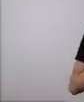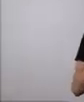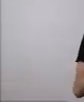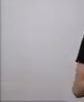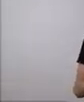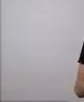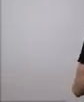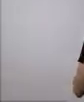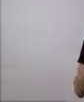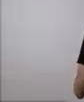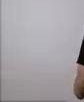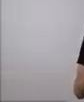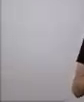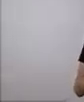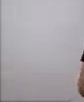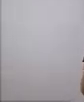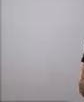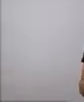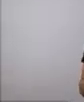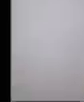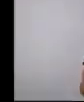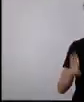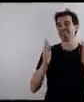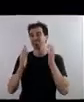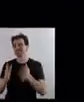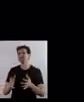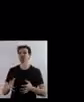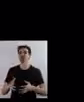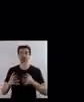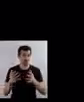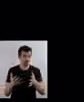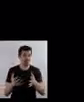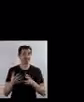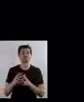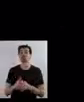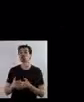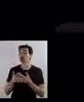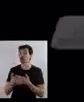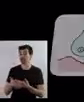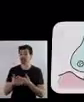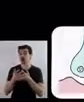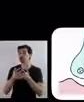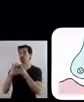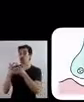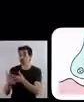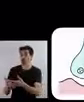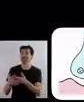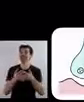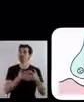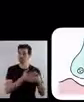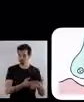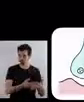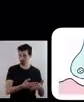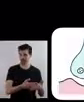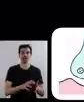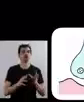ensemble comment se déclenche la contraction d'une cellule musculaire. Voici sur ce schéma la zone de contact entre le neurone et